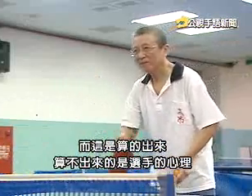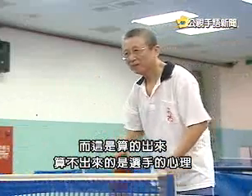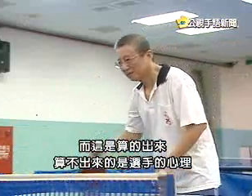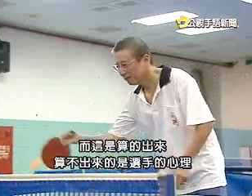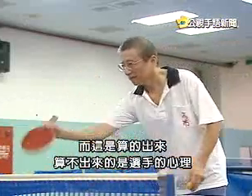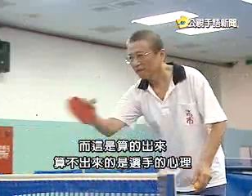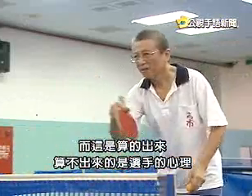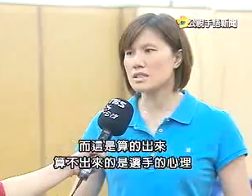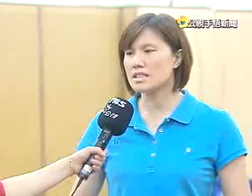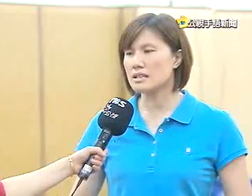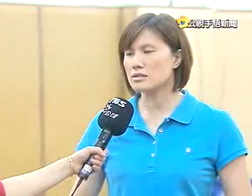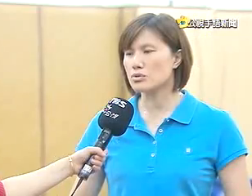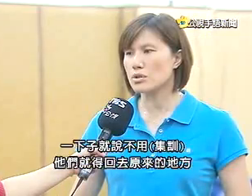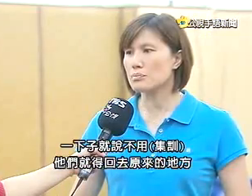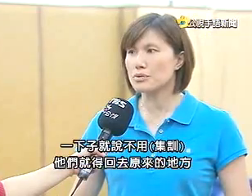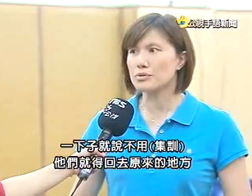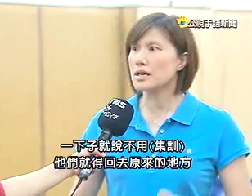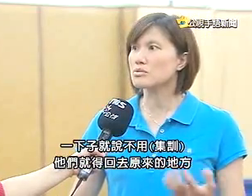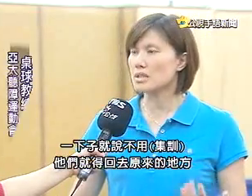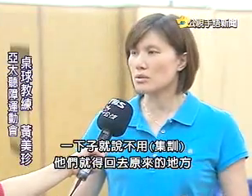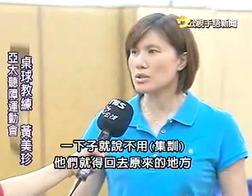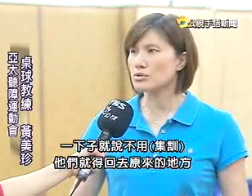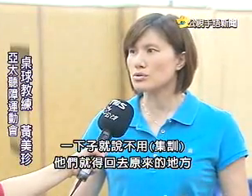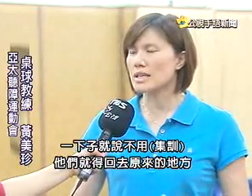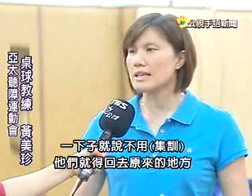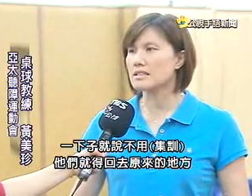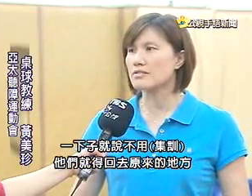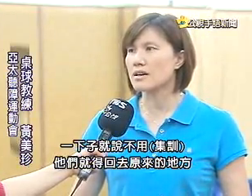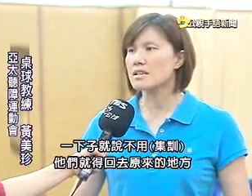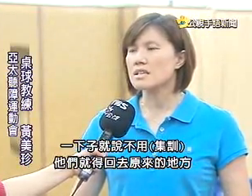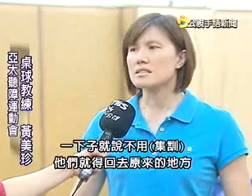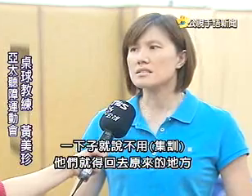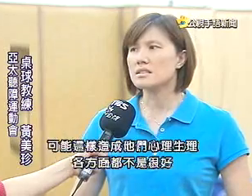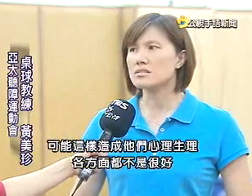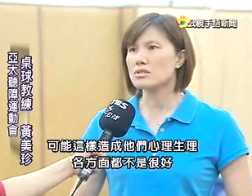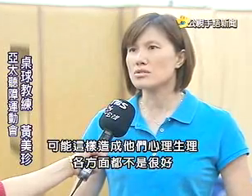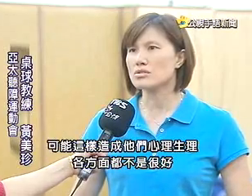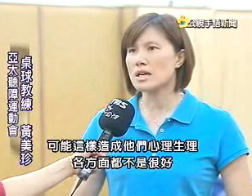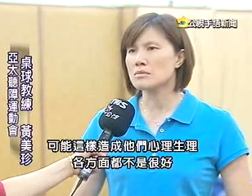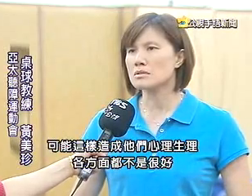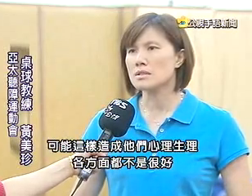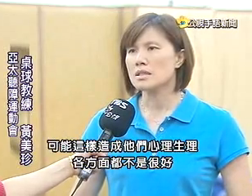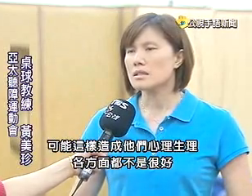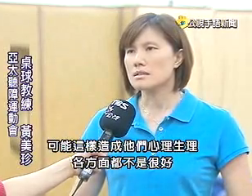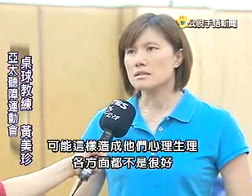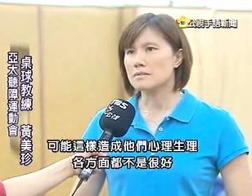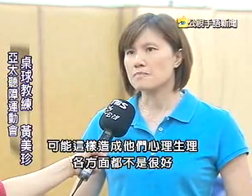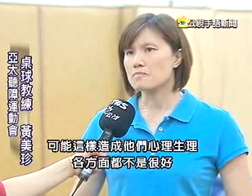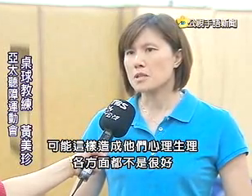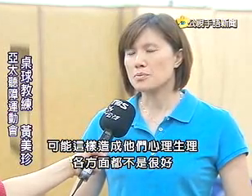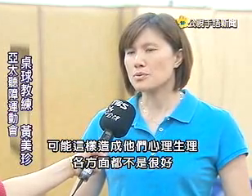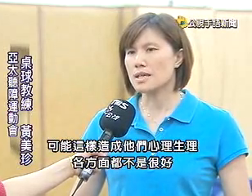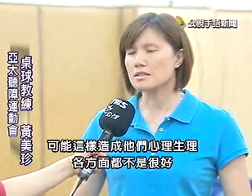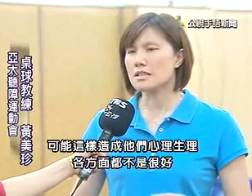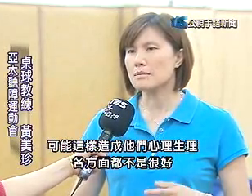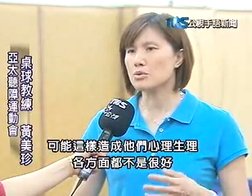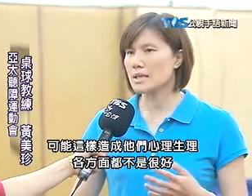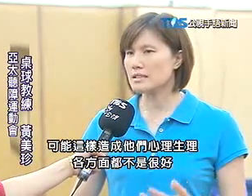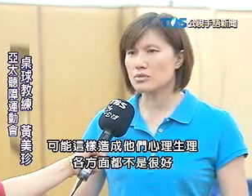手的心理。 然后一下子说哦不用，他们就得回去原来的地方，可能这样造成他们不管是他们我刚才讲说